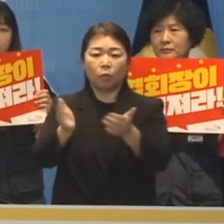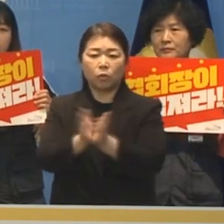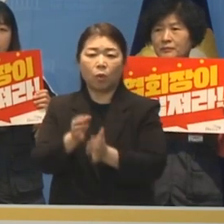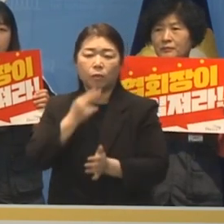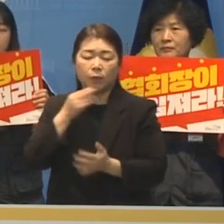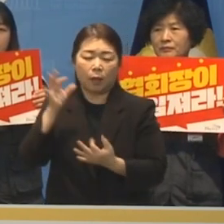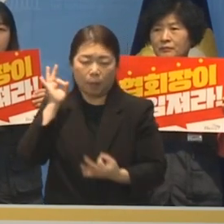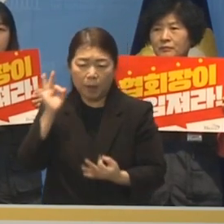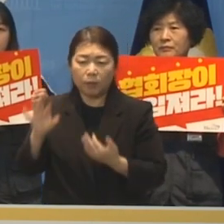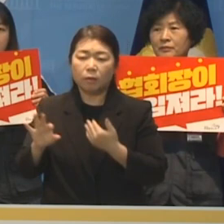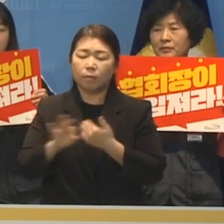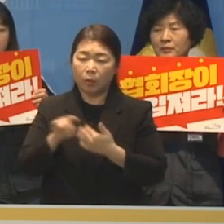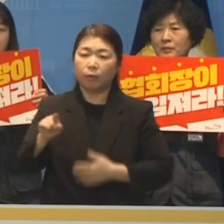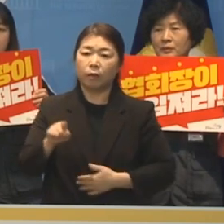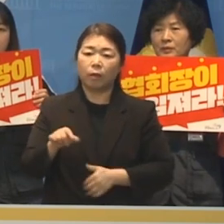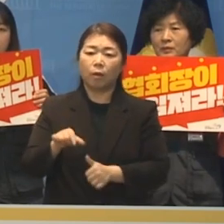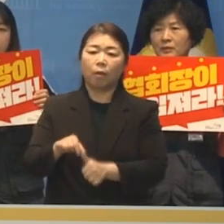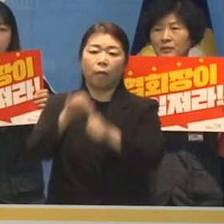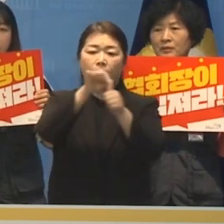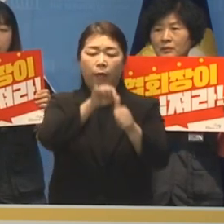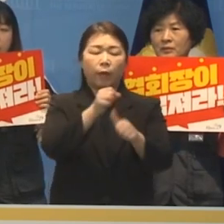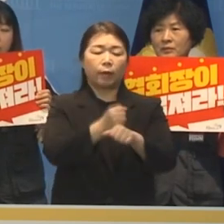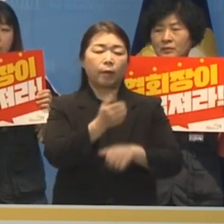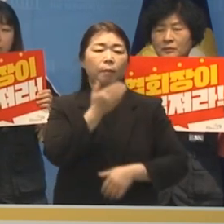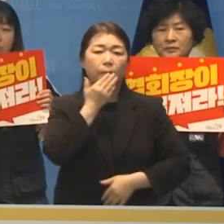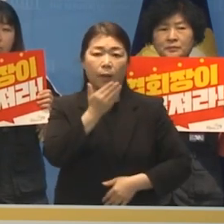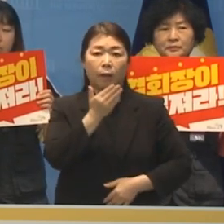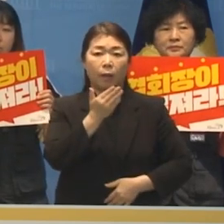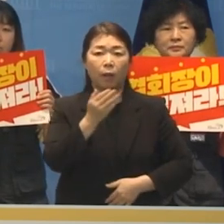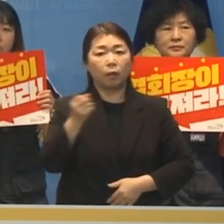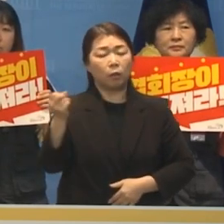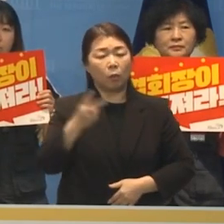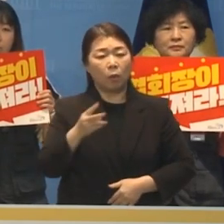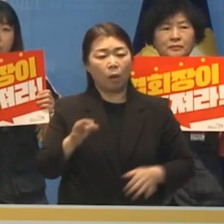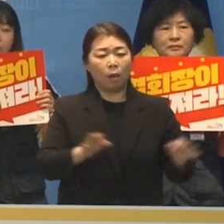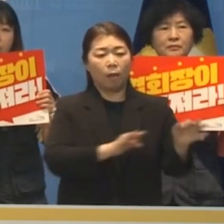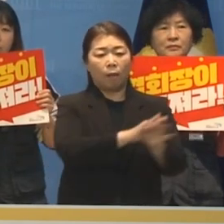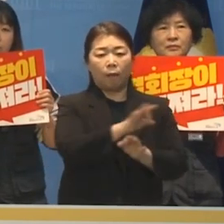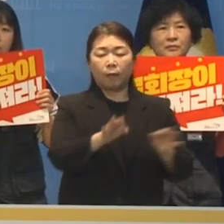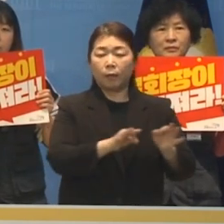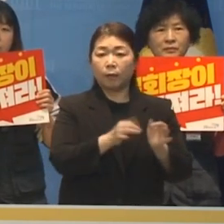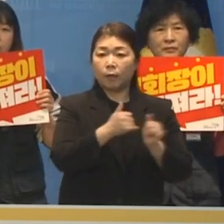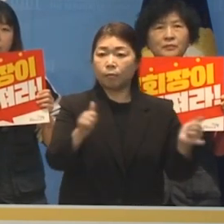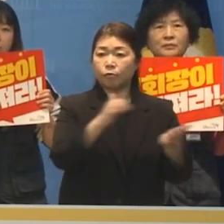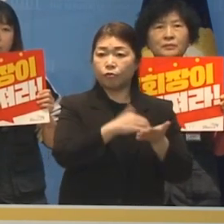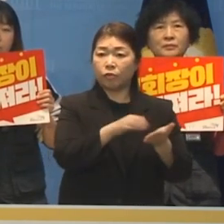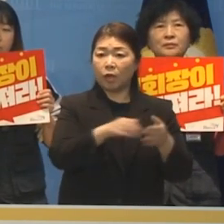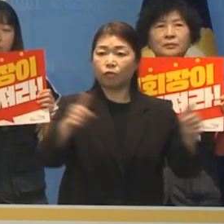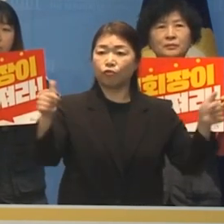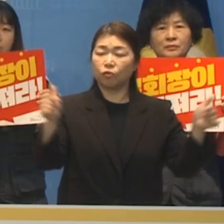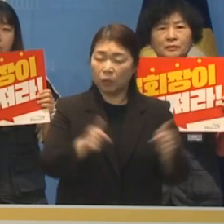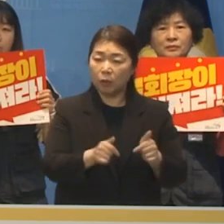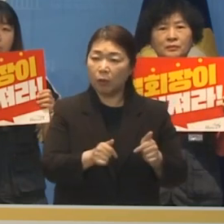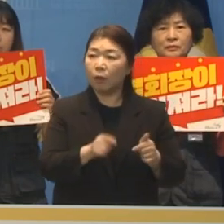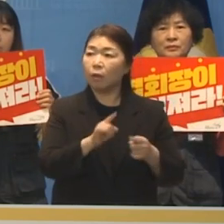가만히 있었으면 고용됐을 거라거나 경영상의 이유로 인원을 감축해야 한다고